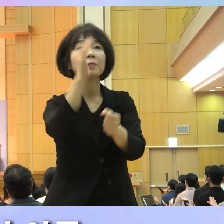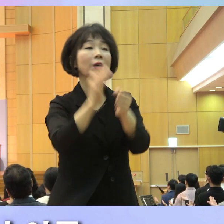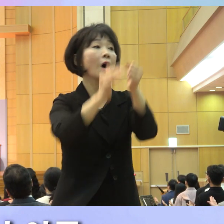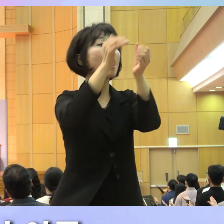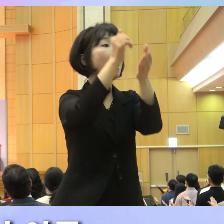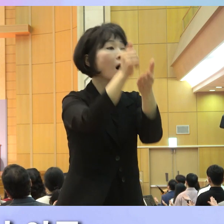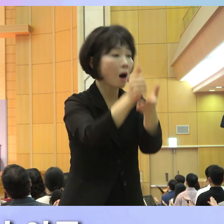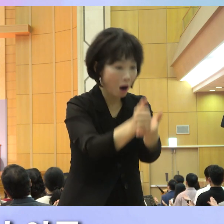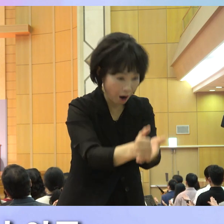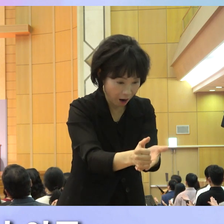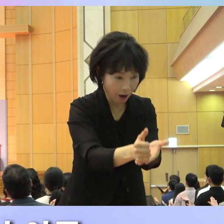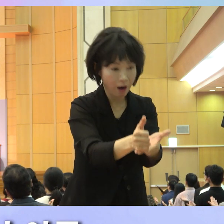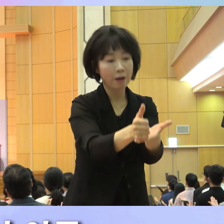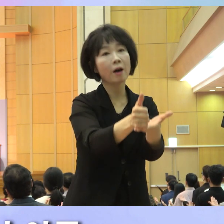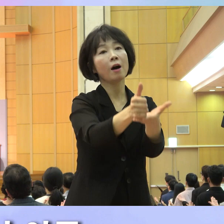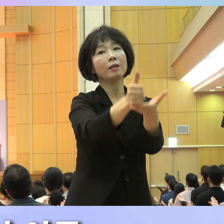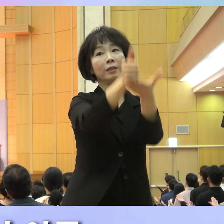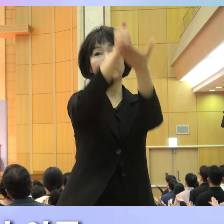좋으신